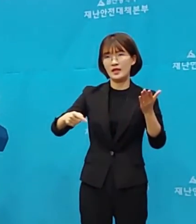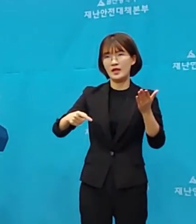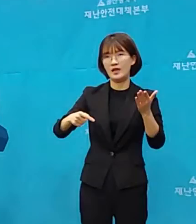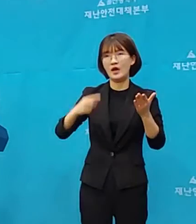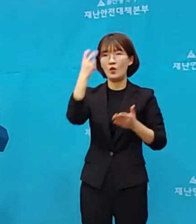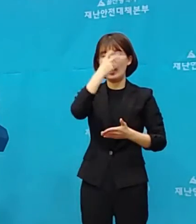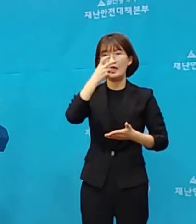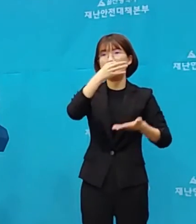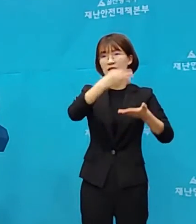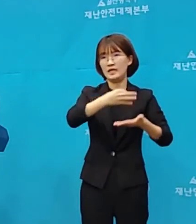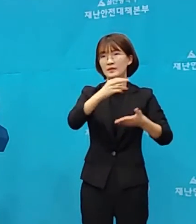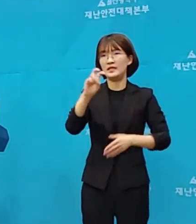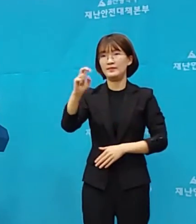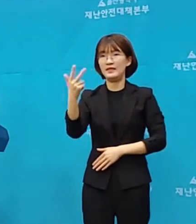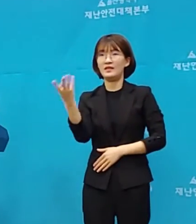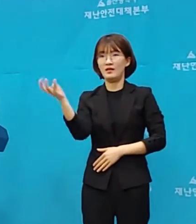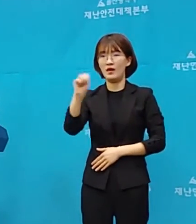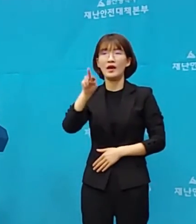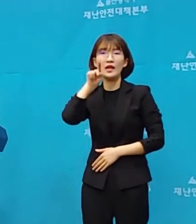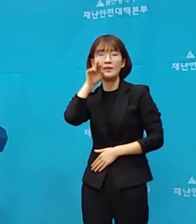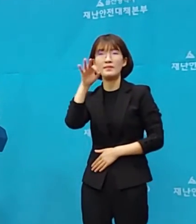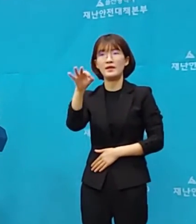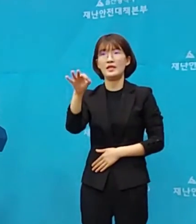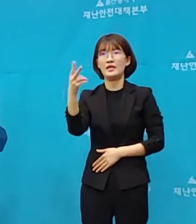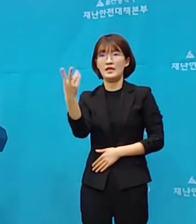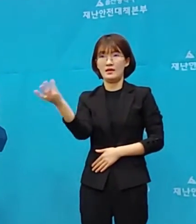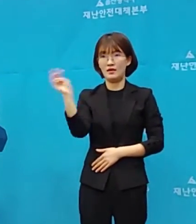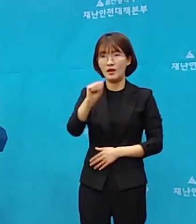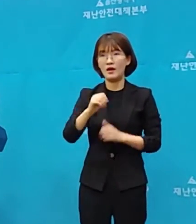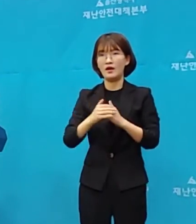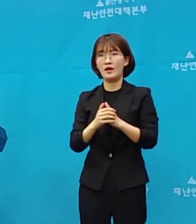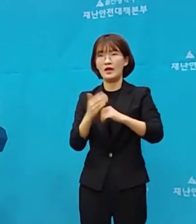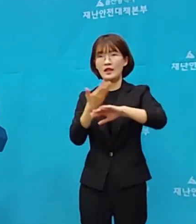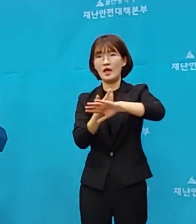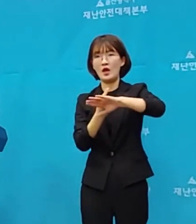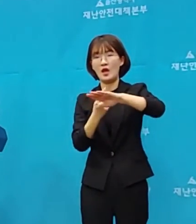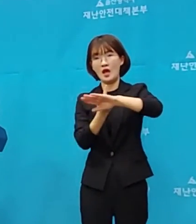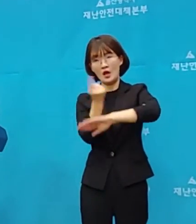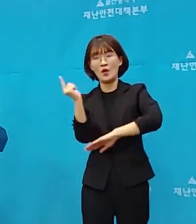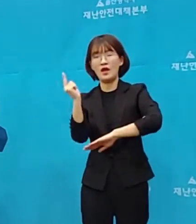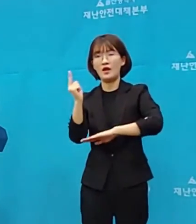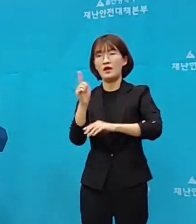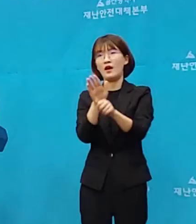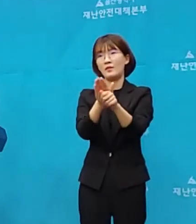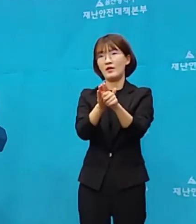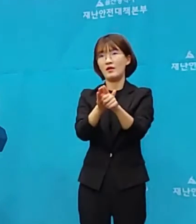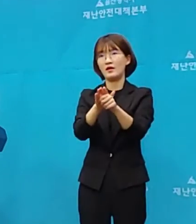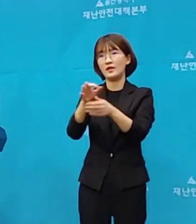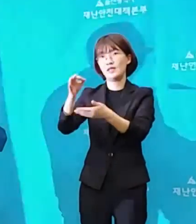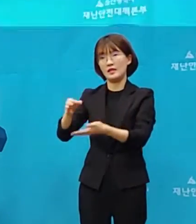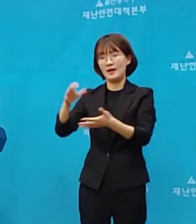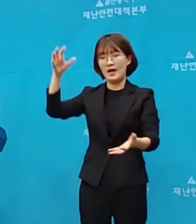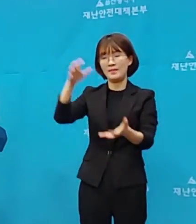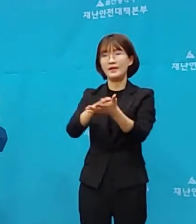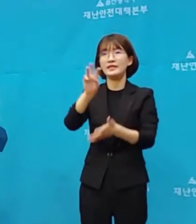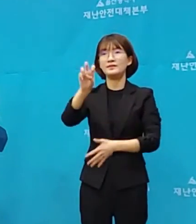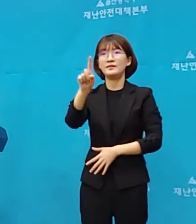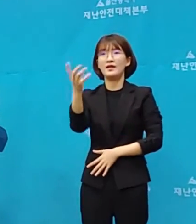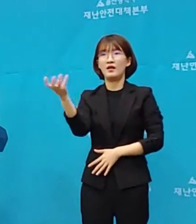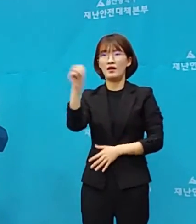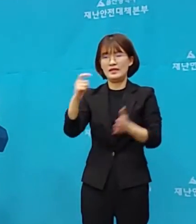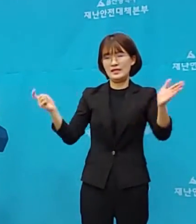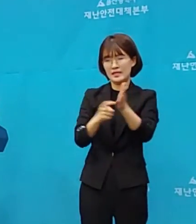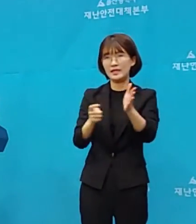재난관리기금 27억 원과 예비비 2억 원, 대협력기금 2억 원 등 31억 원을 추가로